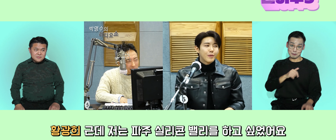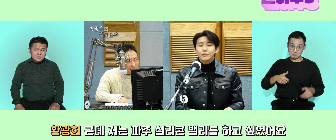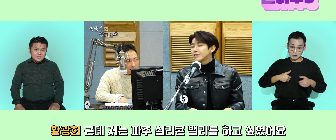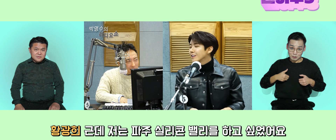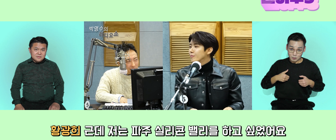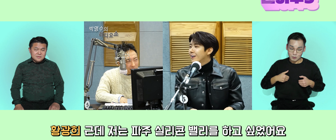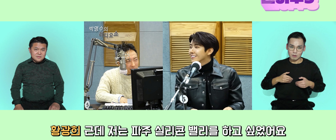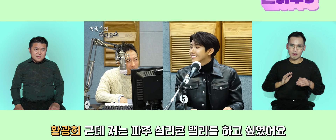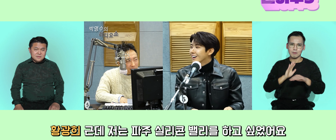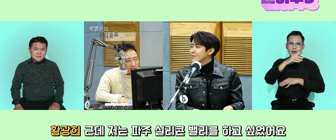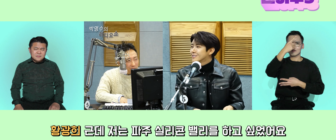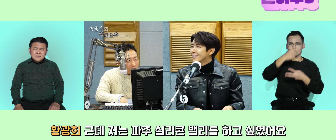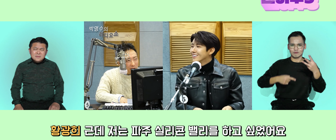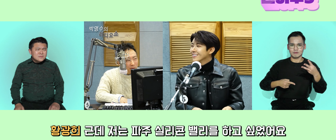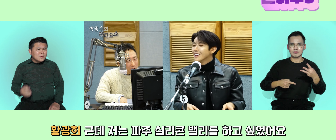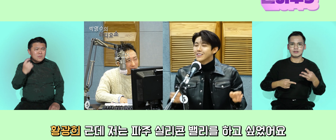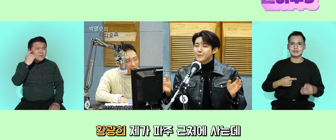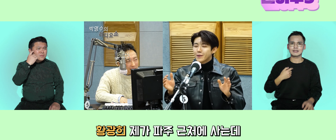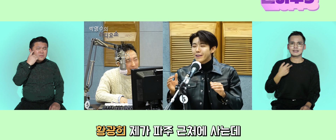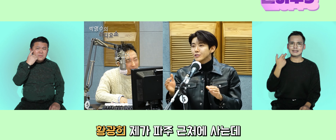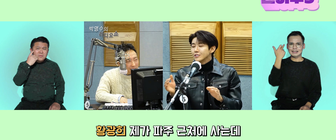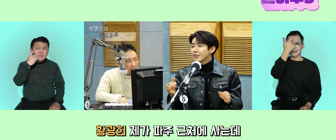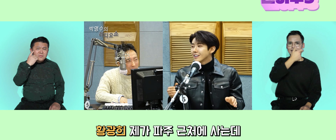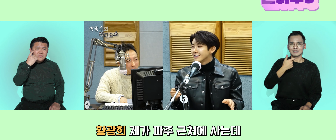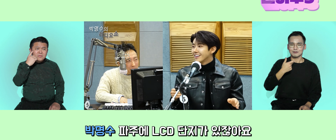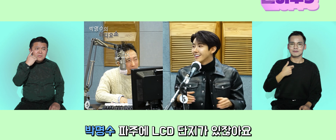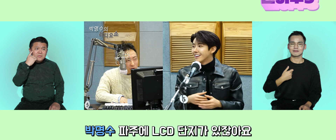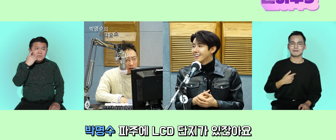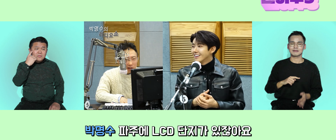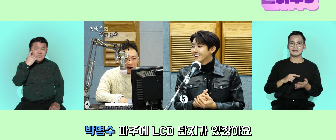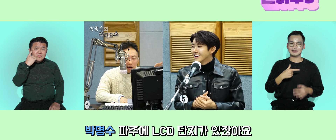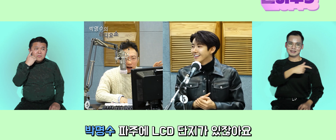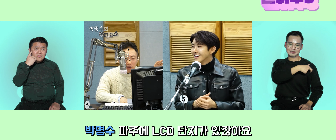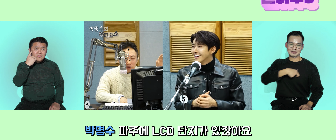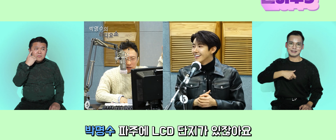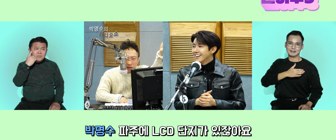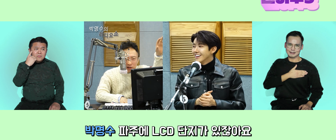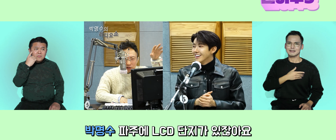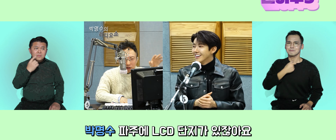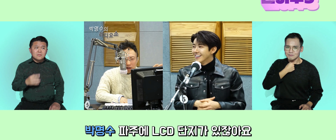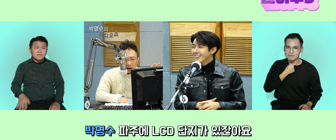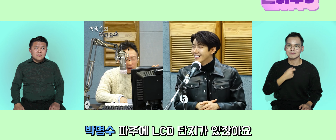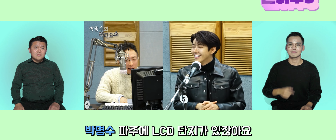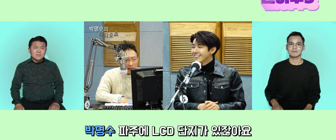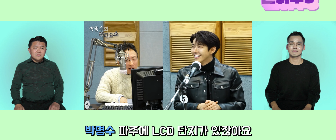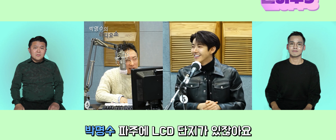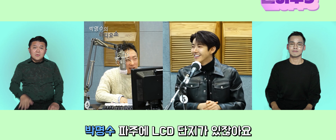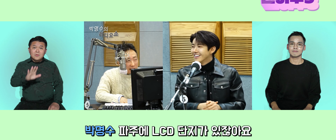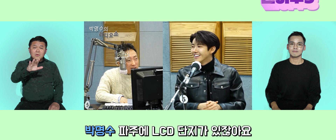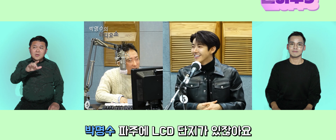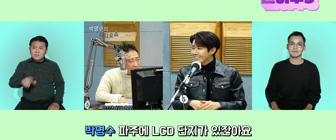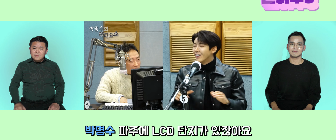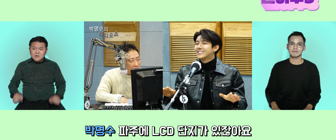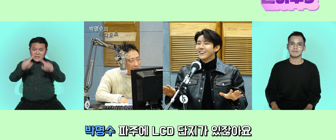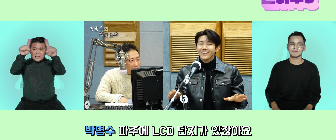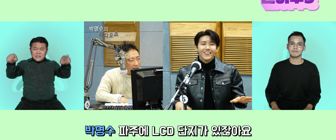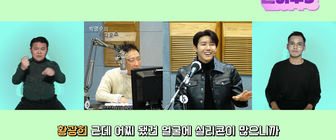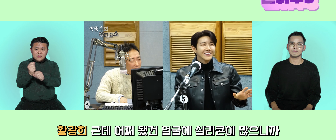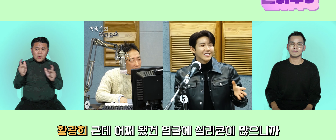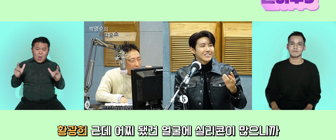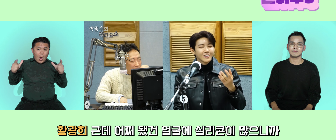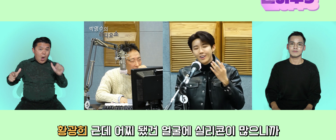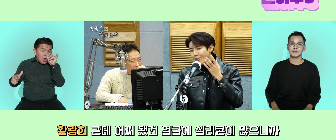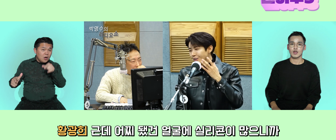근데 저는 파주 실리콘밸리를 하고 싶었어요. 왜요? 왜요? 근데 제가 파주 근처에 사는데 파주에 그 아이 그 저 LCD 단지가 있잖아요. 맞아요.